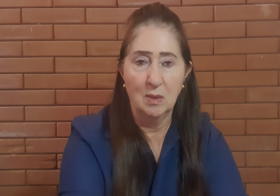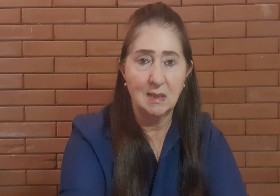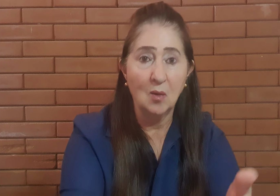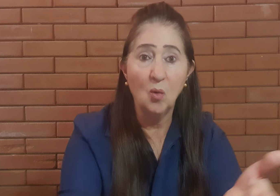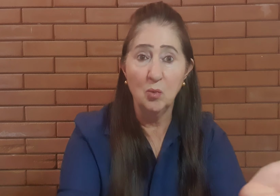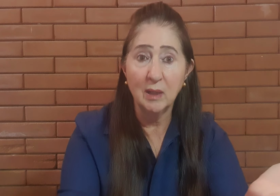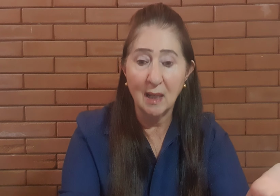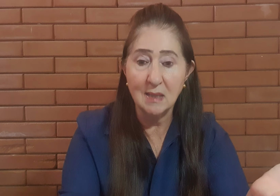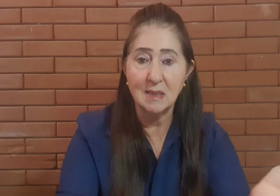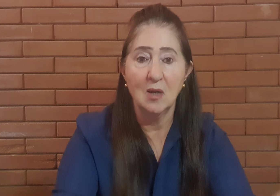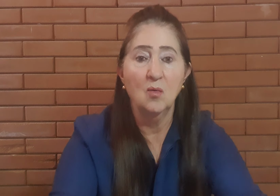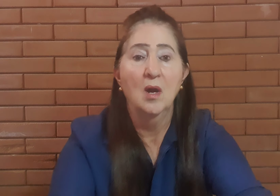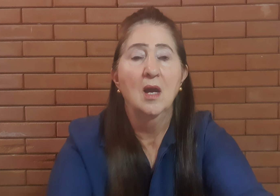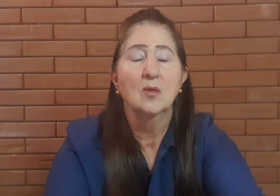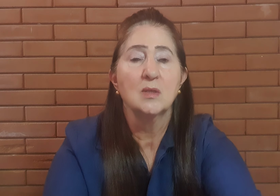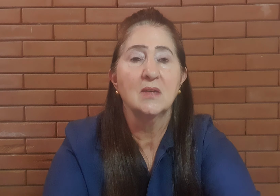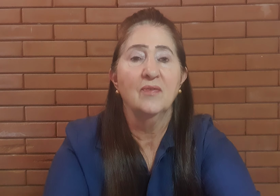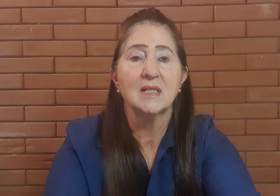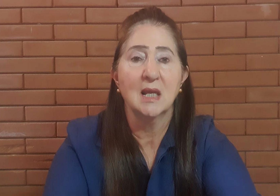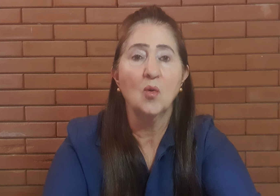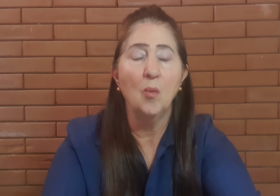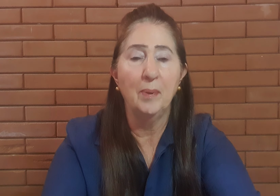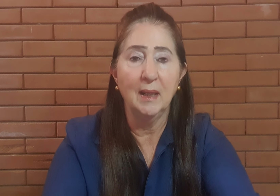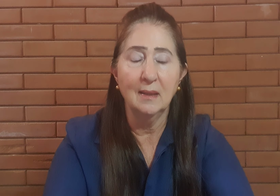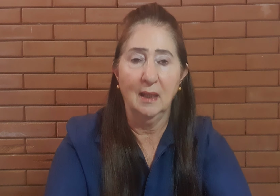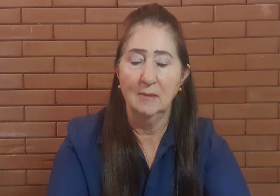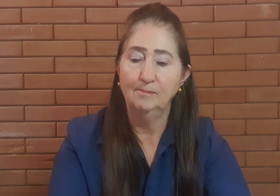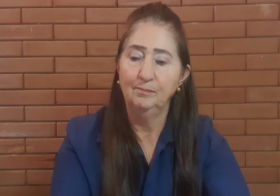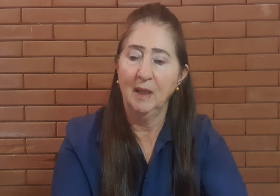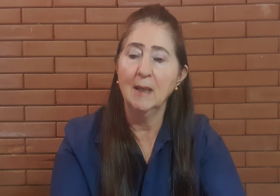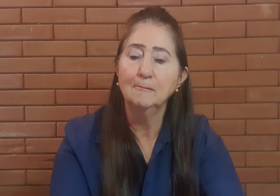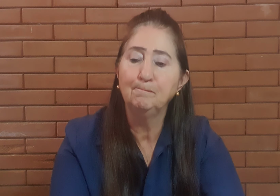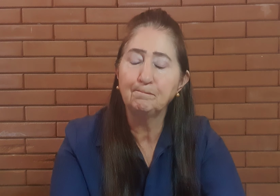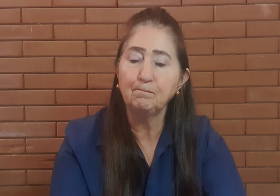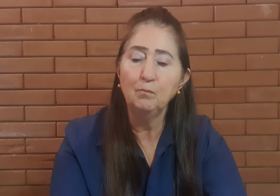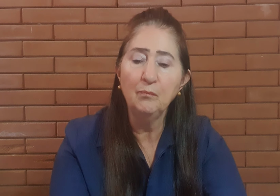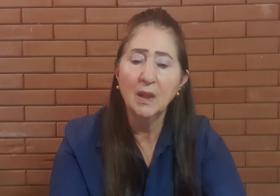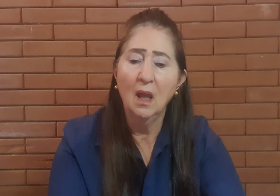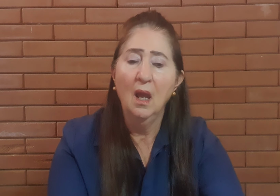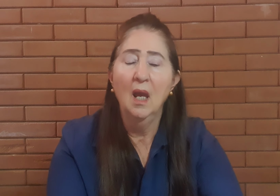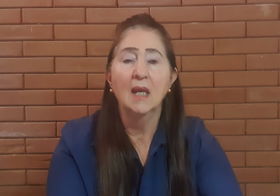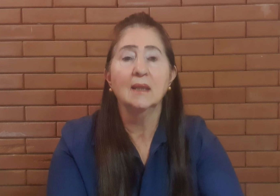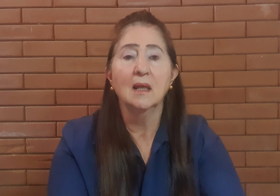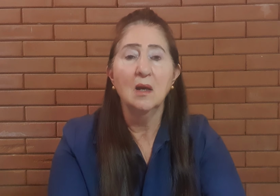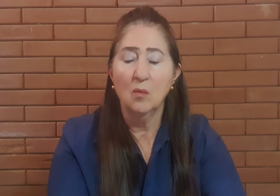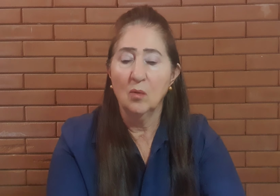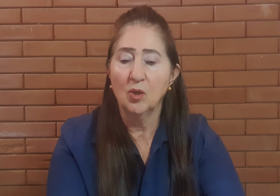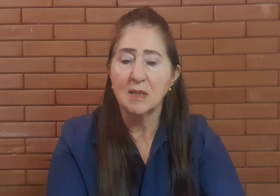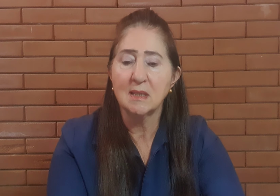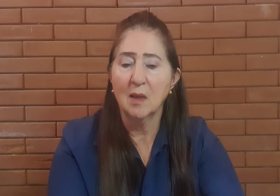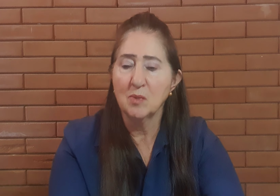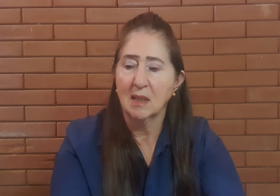a comunicação, para se fazer compreender, né? Então, nós temos